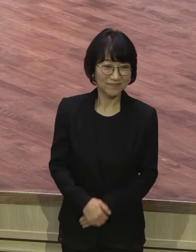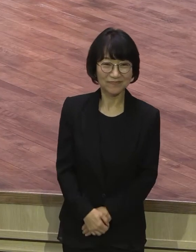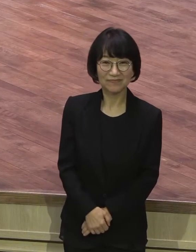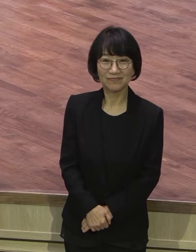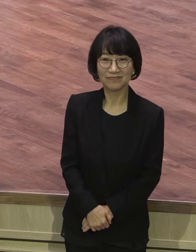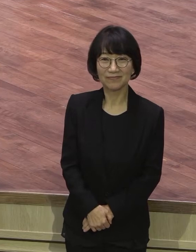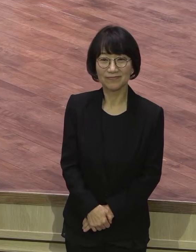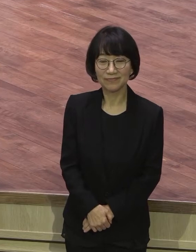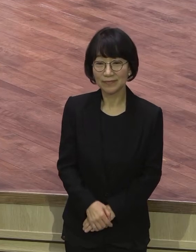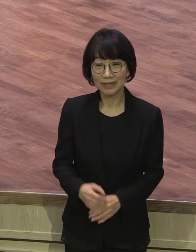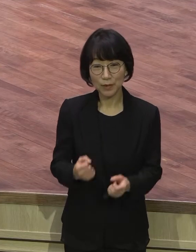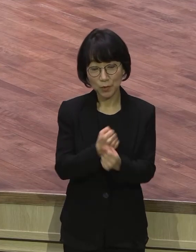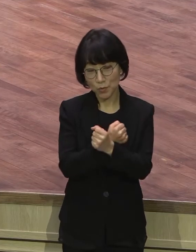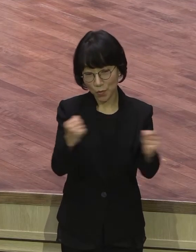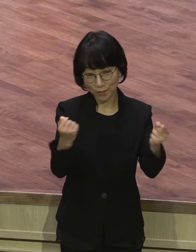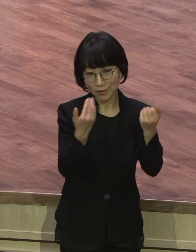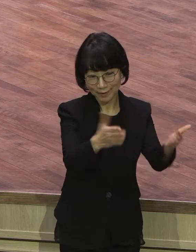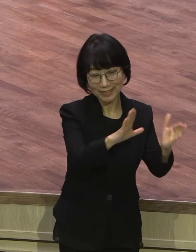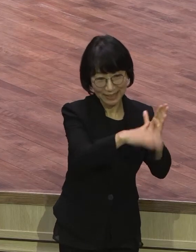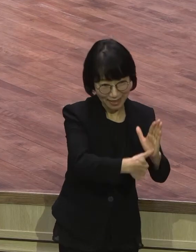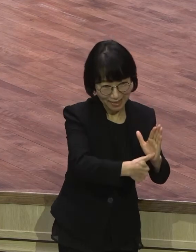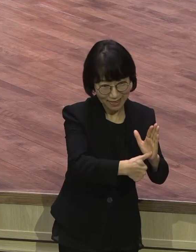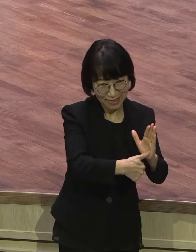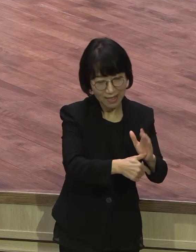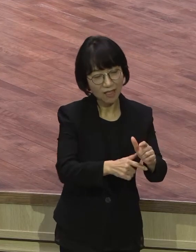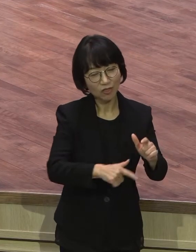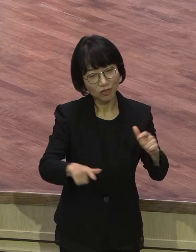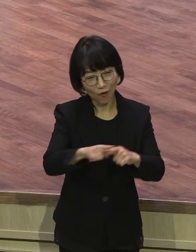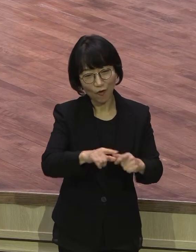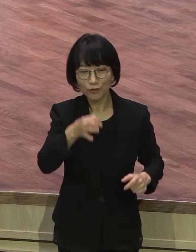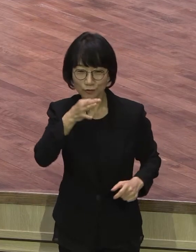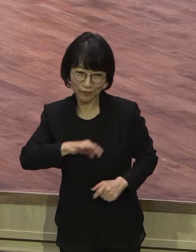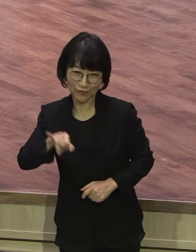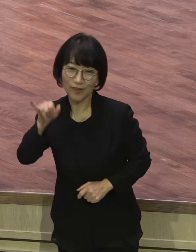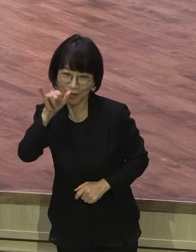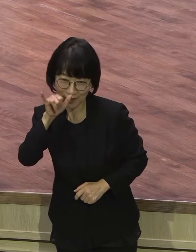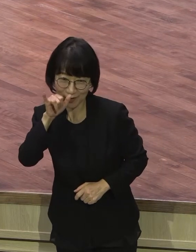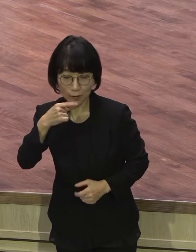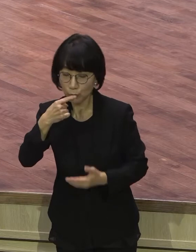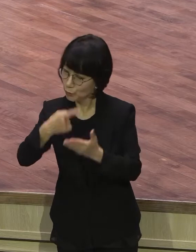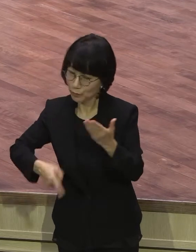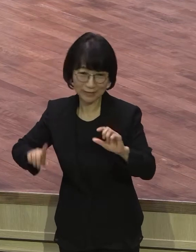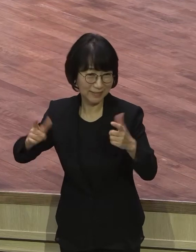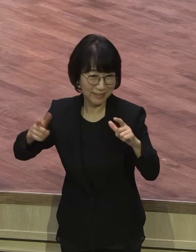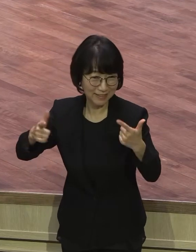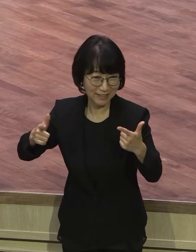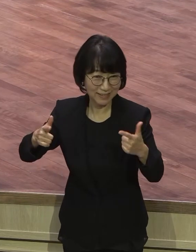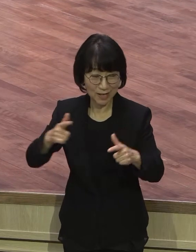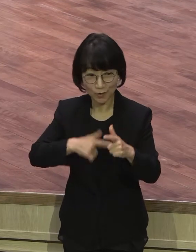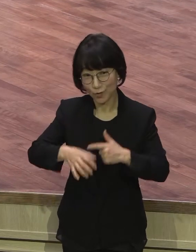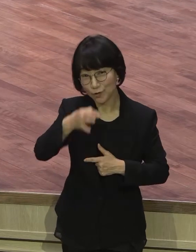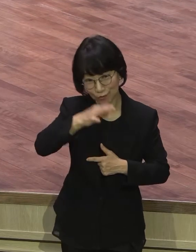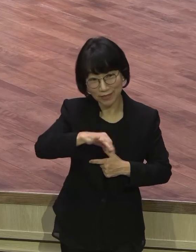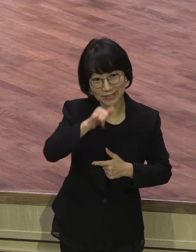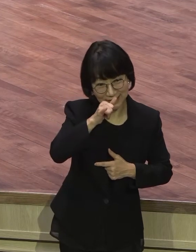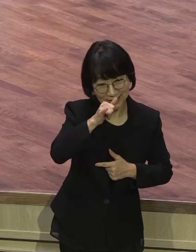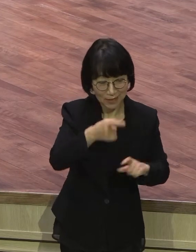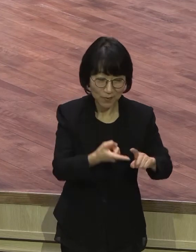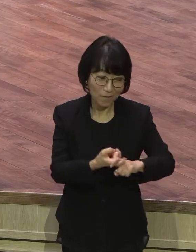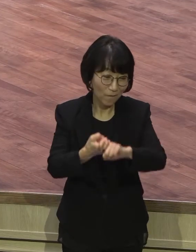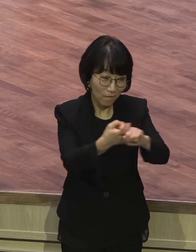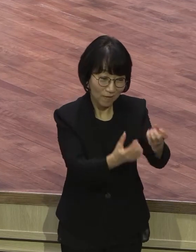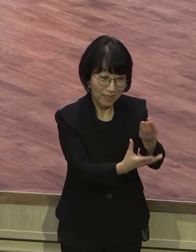용서는요, 모든 거 다 얻는 거예요. 그거 바보 되는 거 아닙니다. 그것이 도리어 더 용기 있는 사람의 원리서